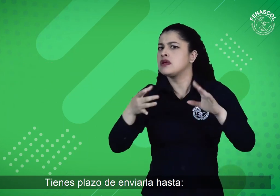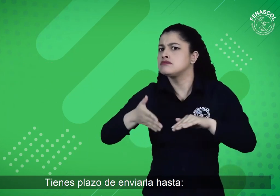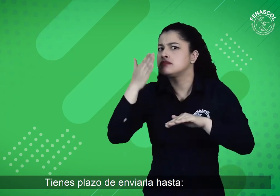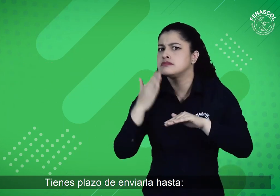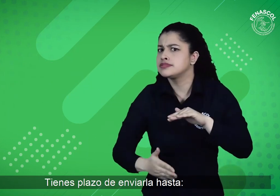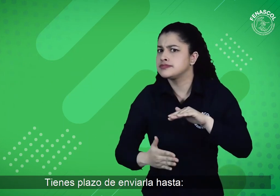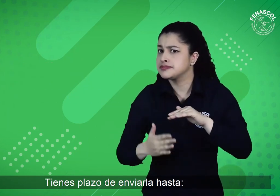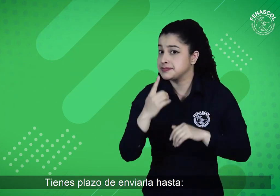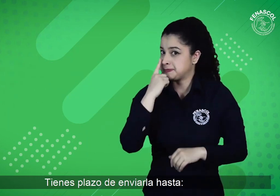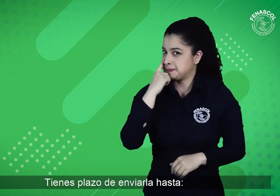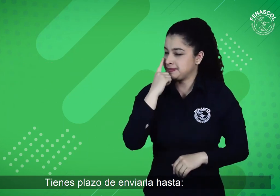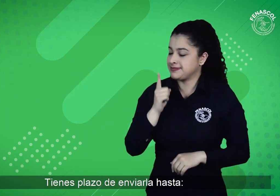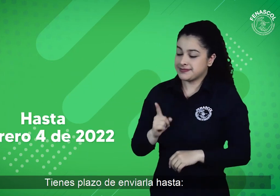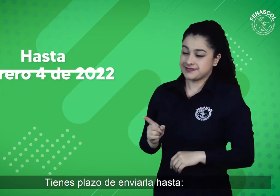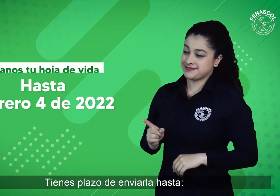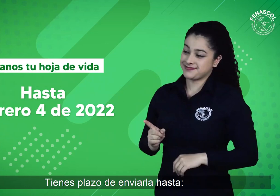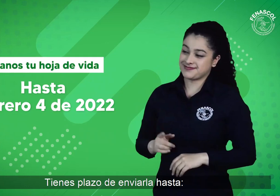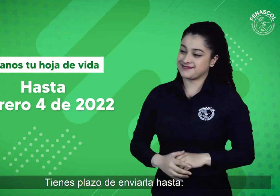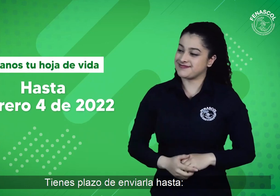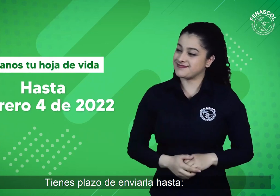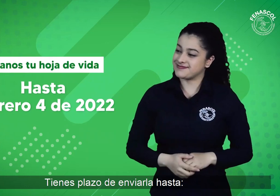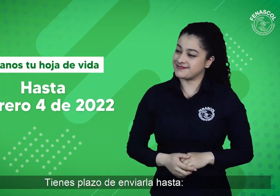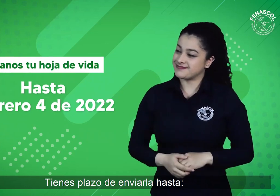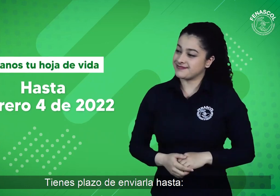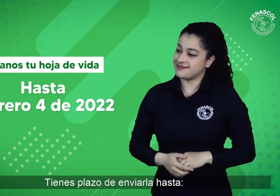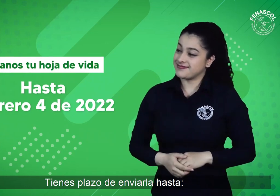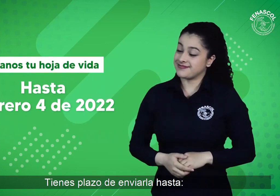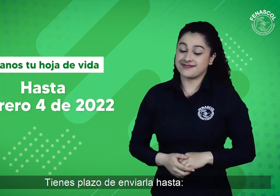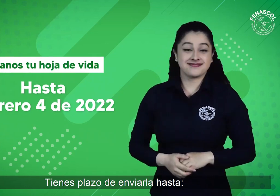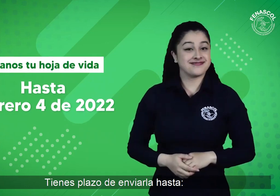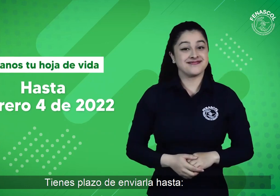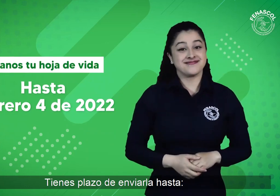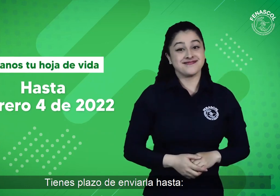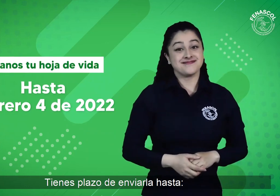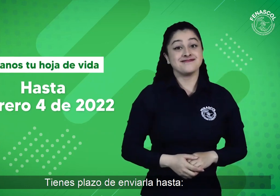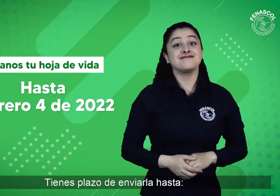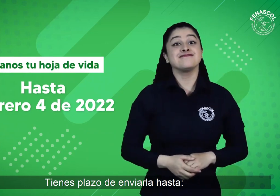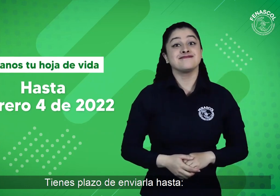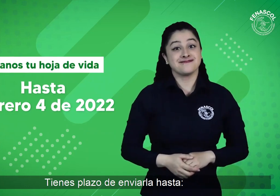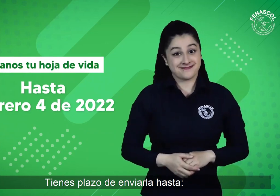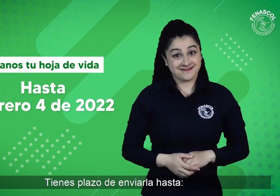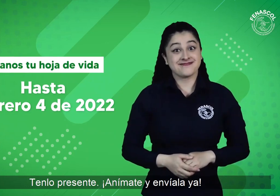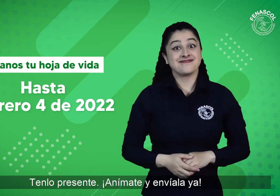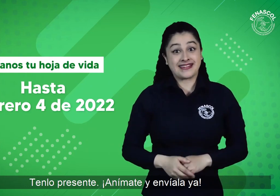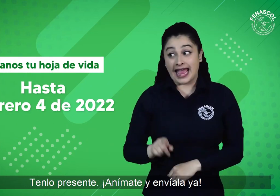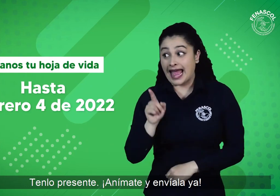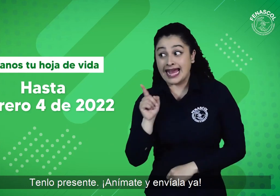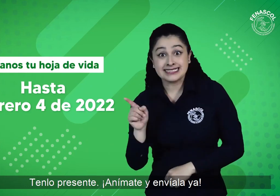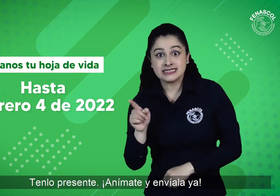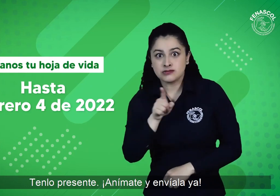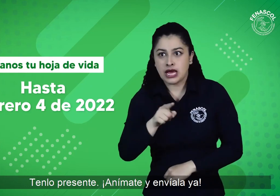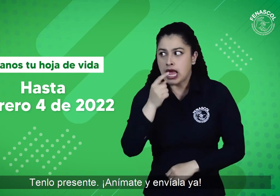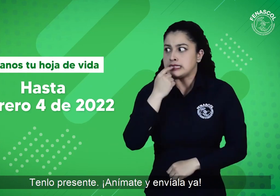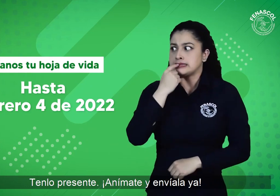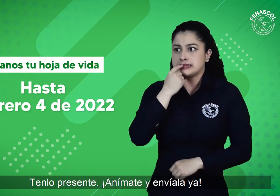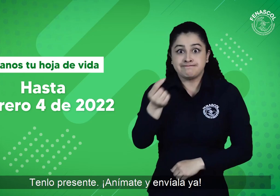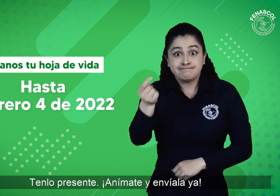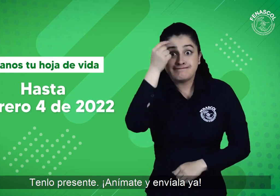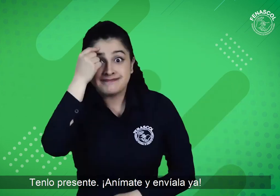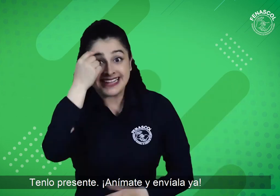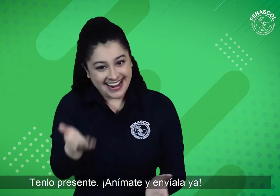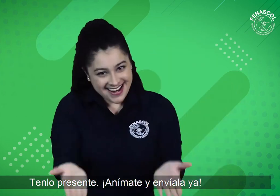Tienes plazo para enviarla hasta febrero 4 de 2022. Tenlo presente,